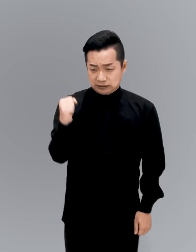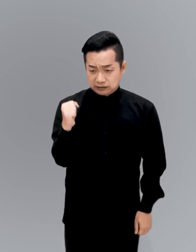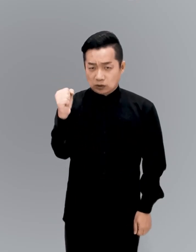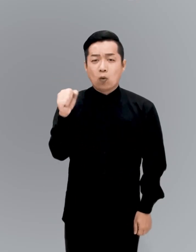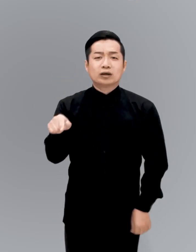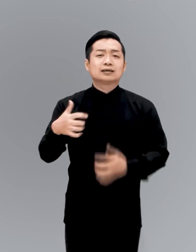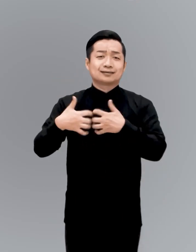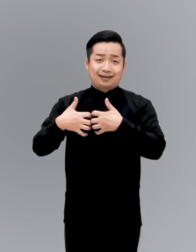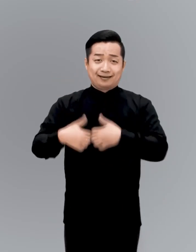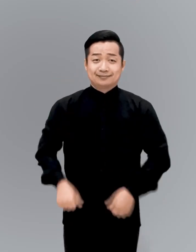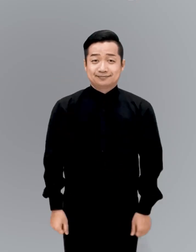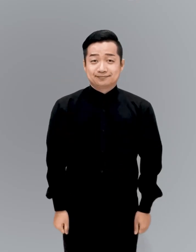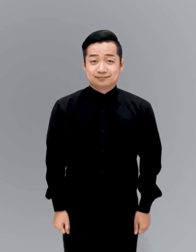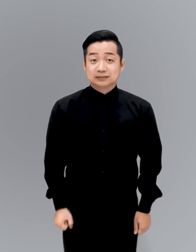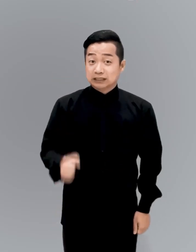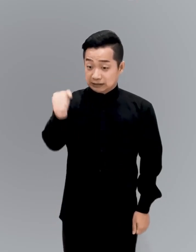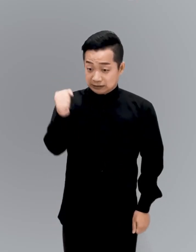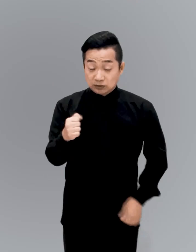바로 슬롯머신이다.